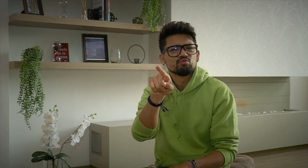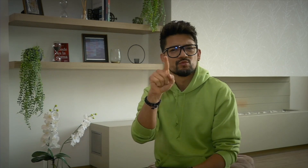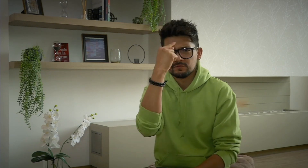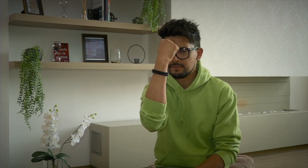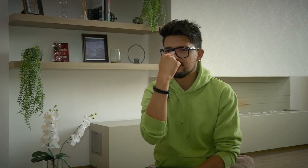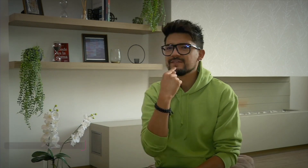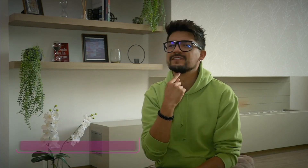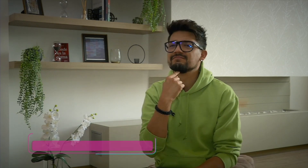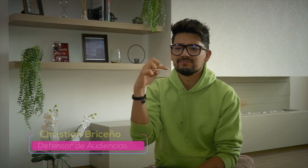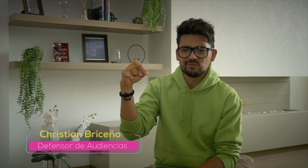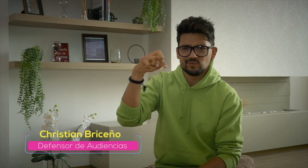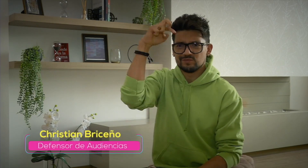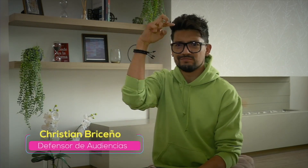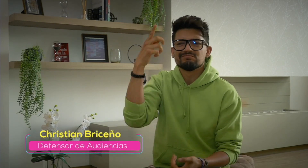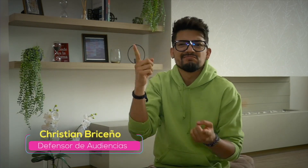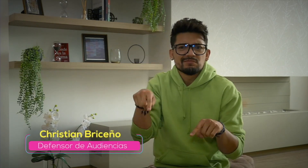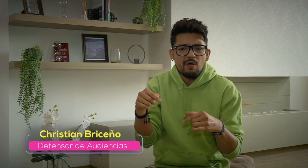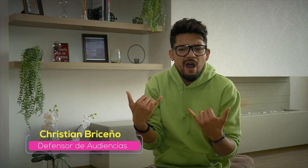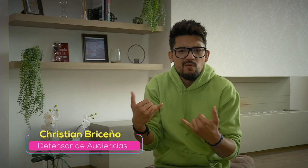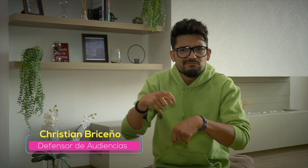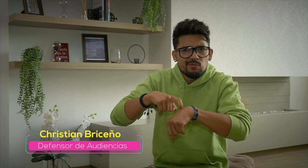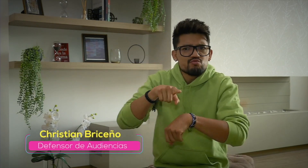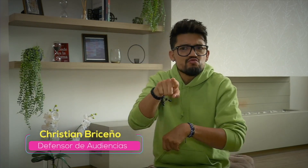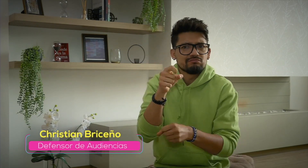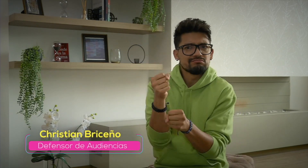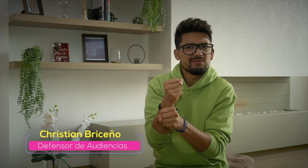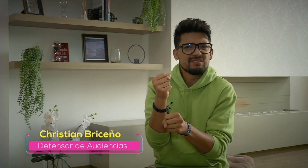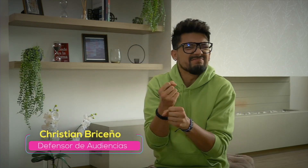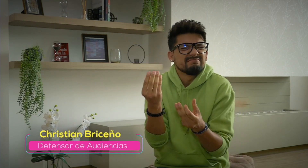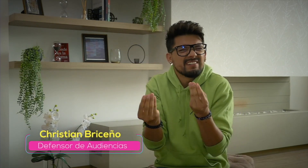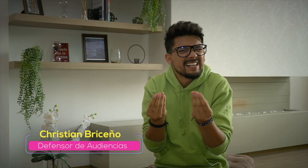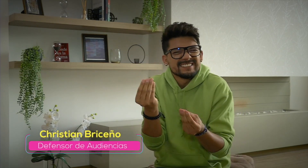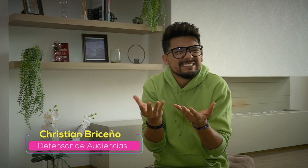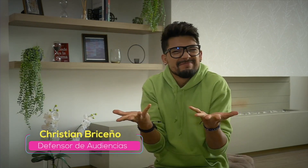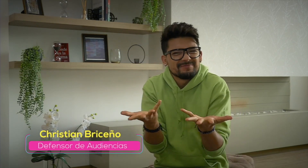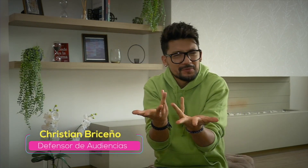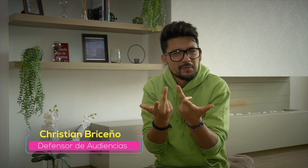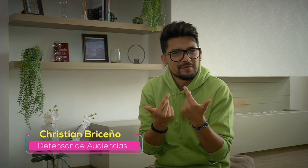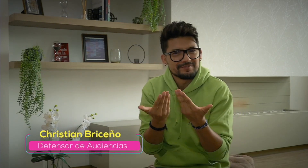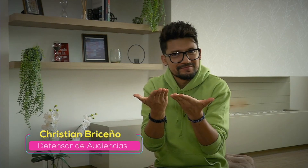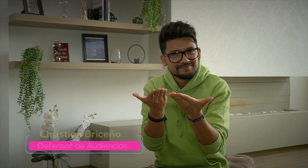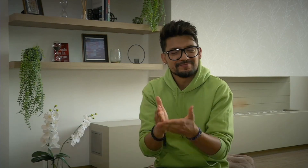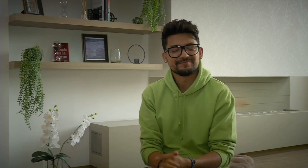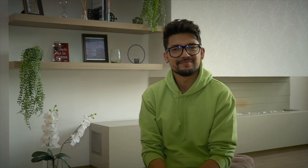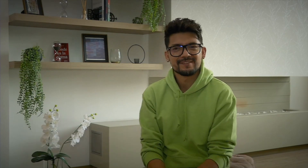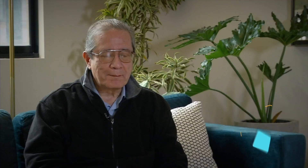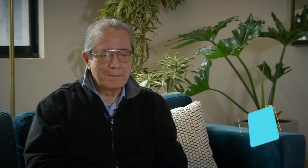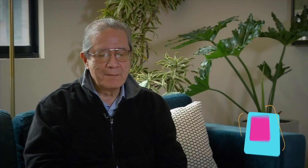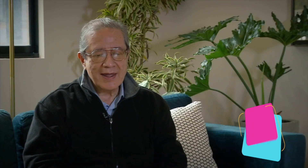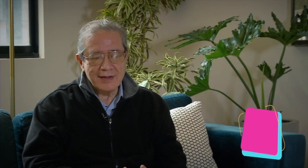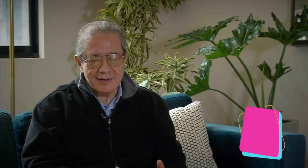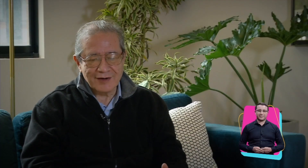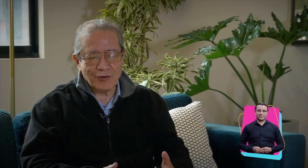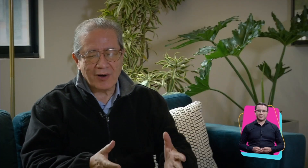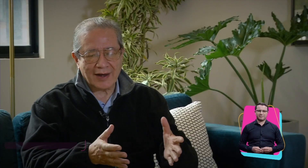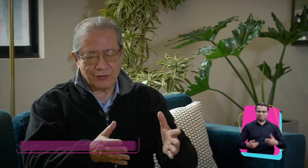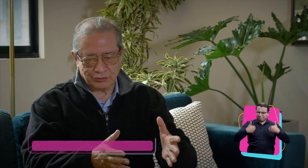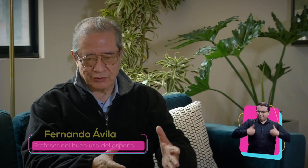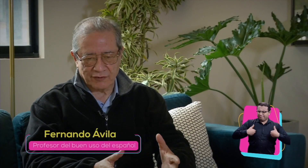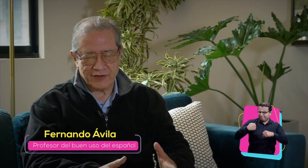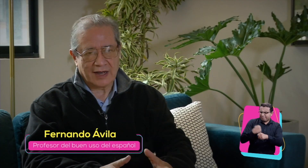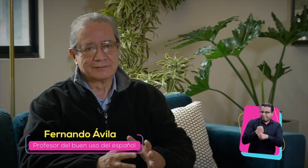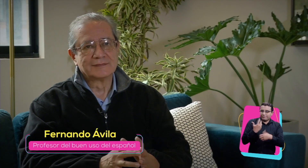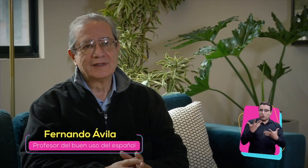Con mucho gusto. Quisiera que empezáramos esta entrevista hablando un poco acerca de tu perfil. Me dedico a